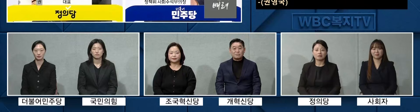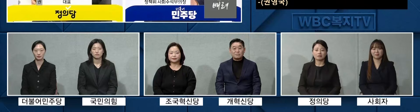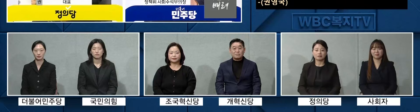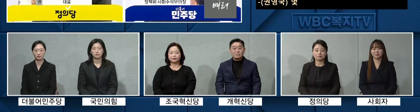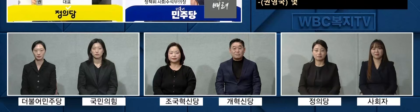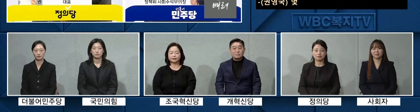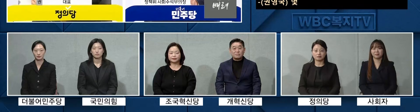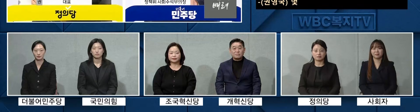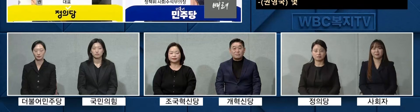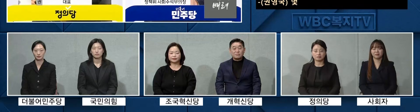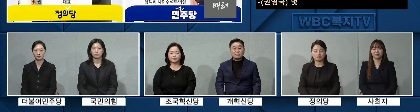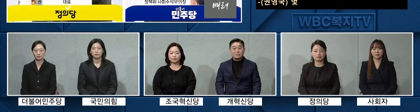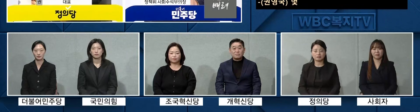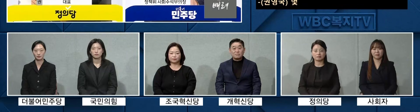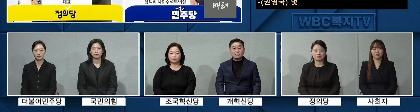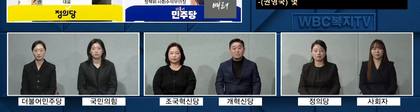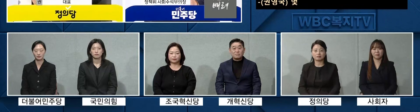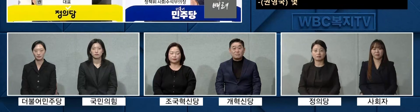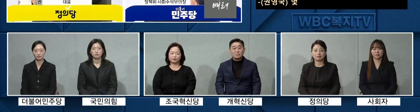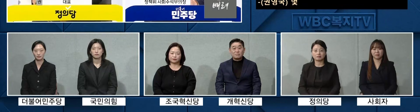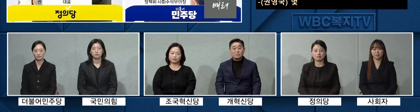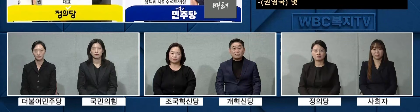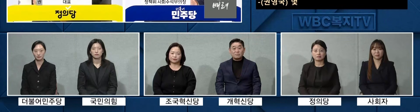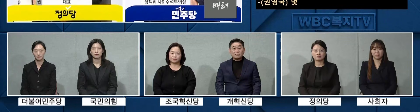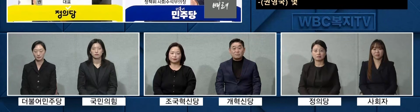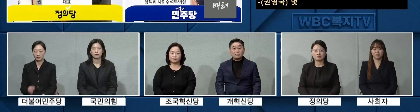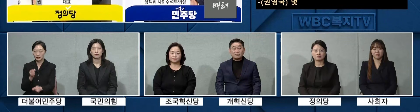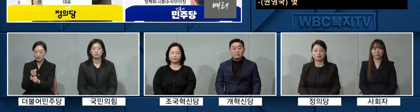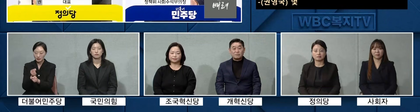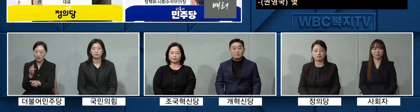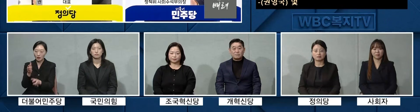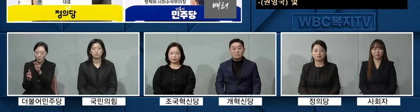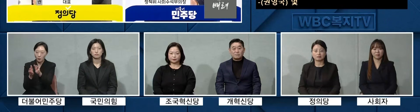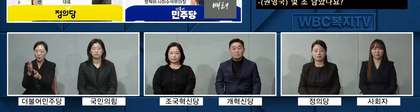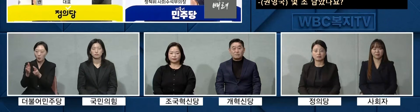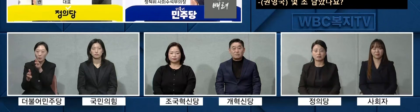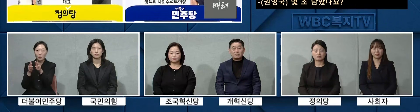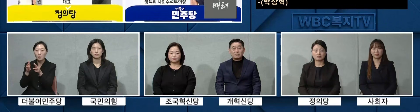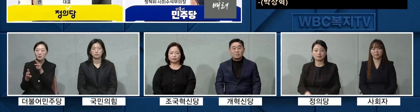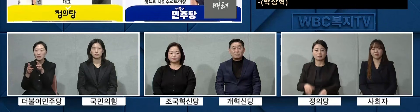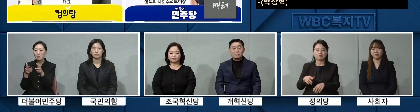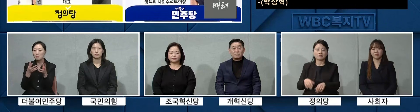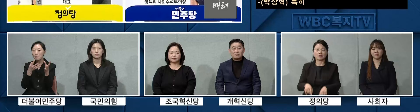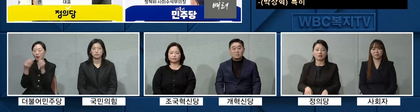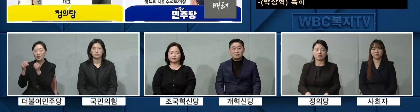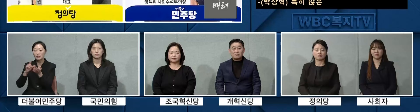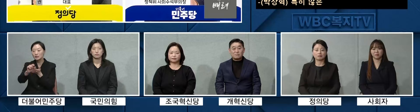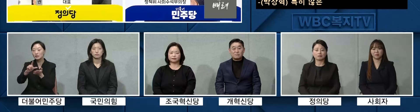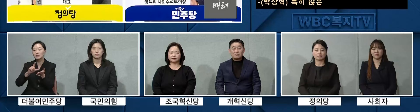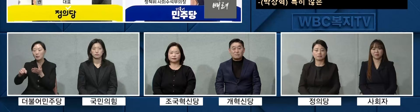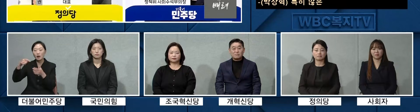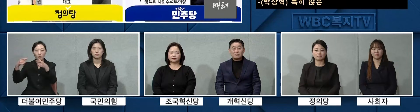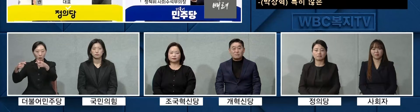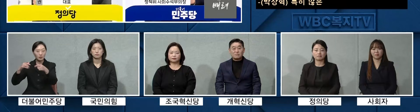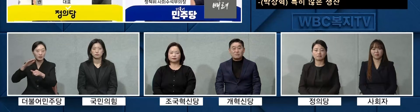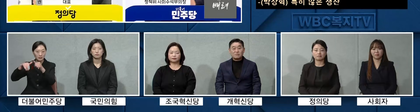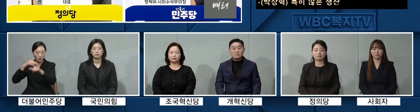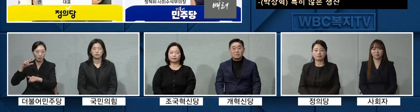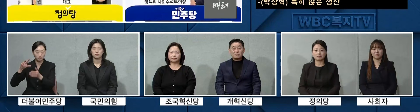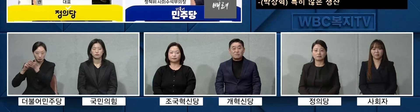특히 많은 생산 설비들이 있는, 생산 공장들이 있는 지역에 이런 부분이 심각한데요. 이 부분 더